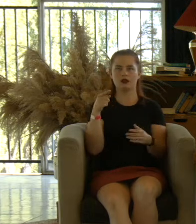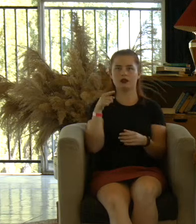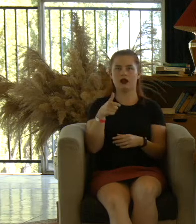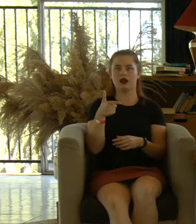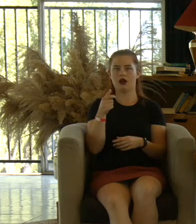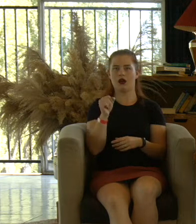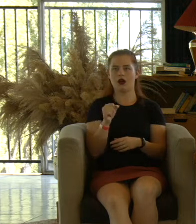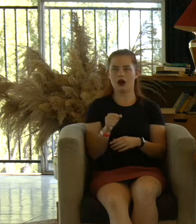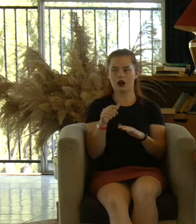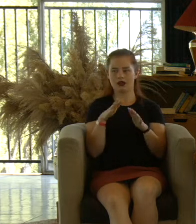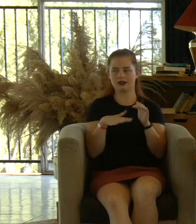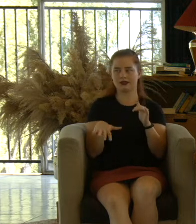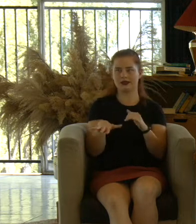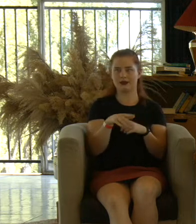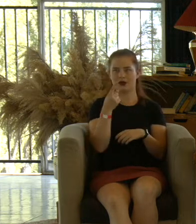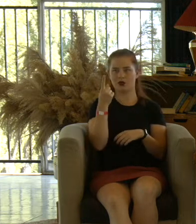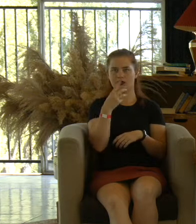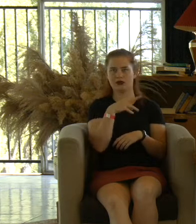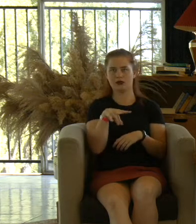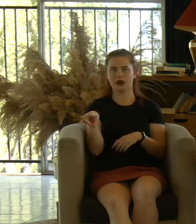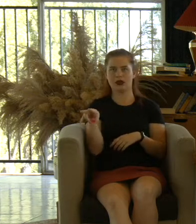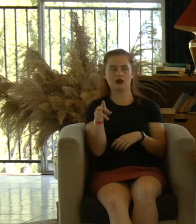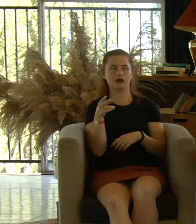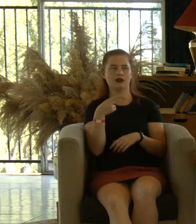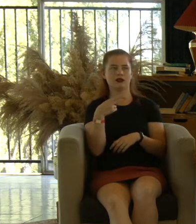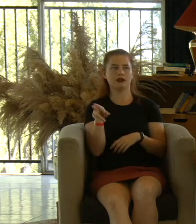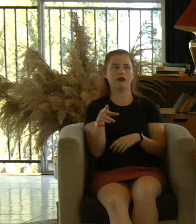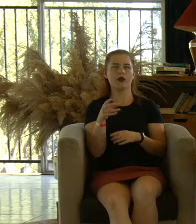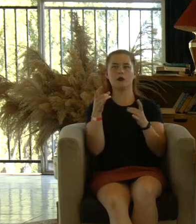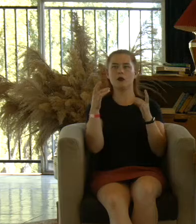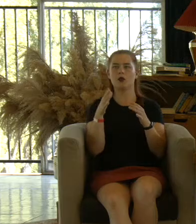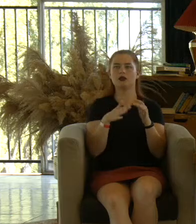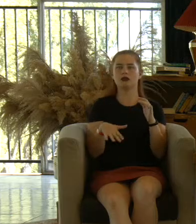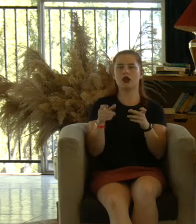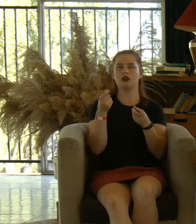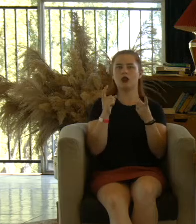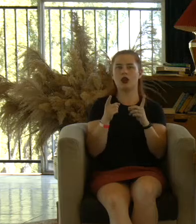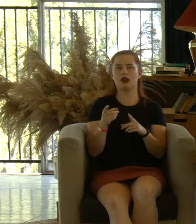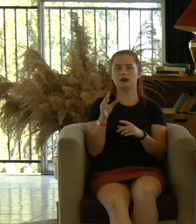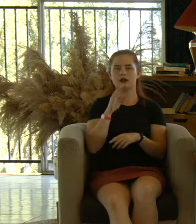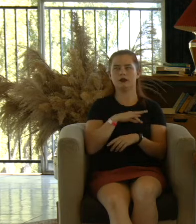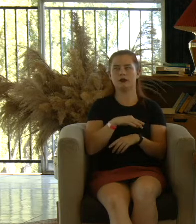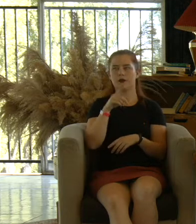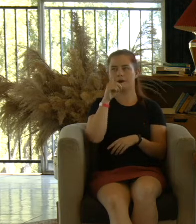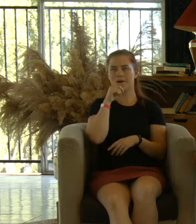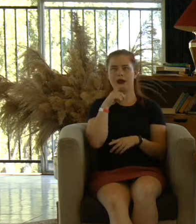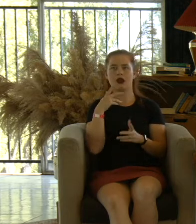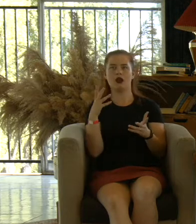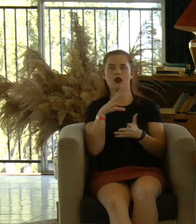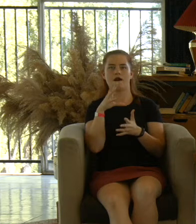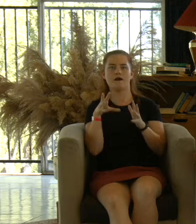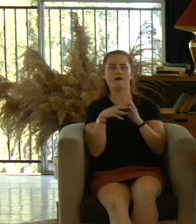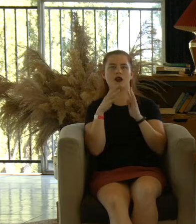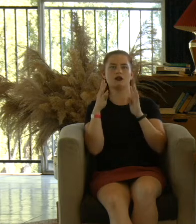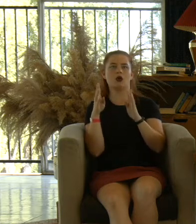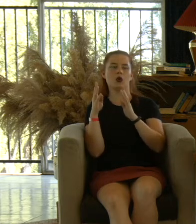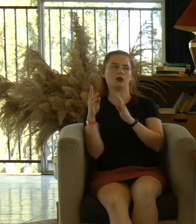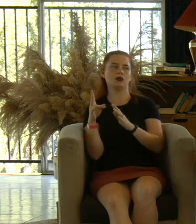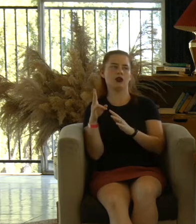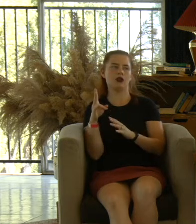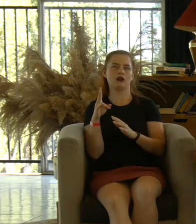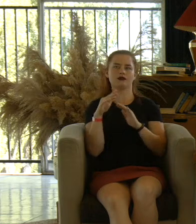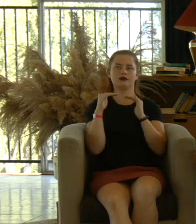сейчас 1 000 000 евро, просто гектар. А натуралисты часто используют вообще непонятно какие виноградники, там на склоне,